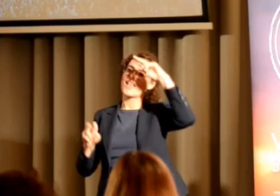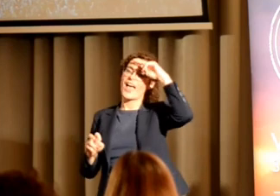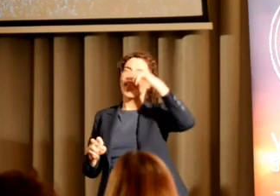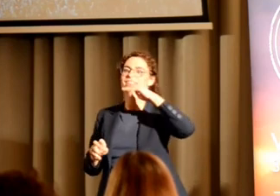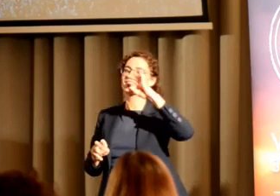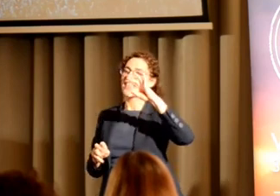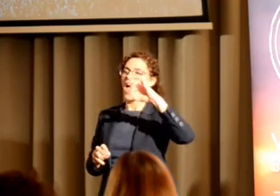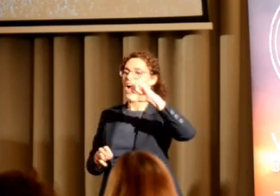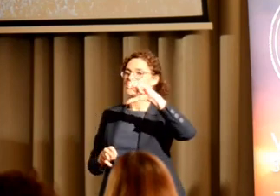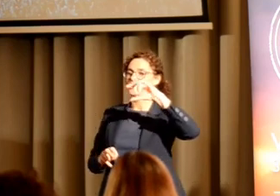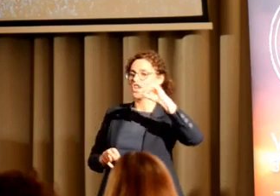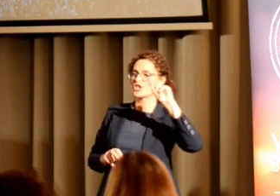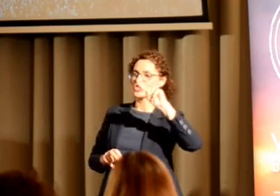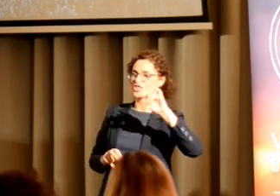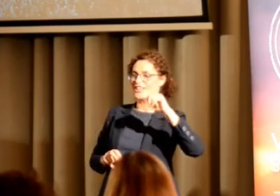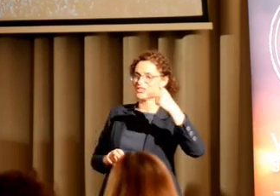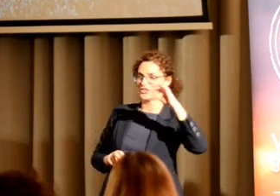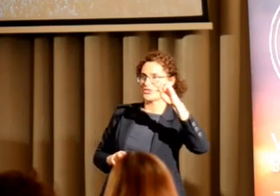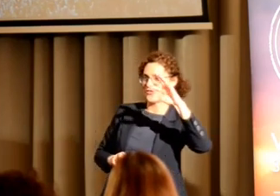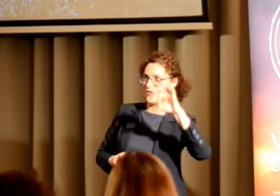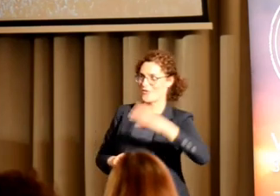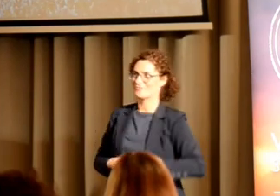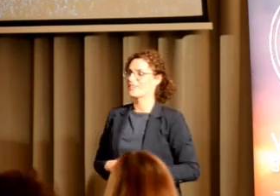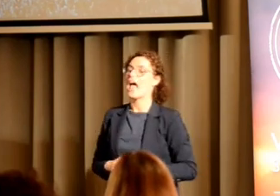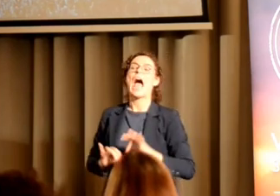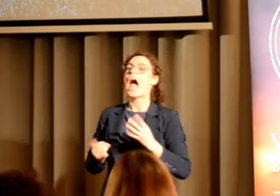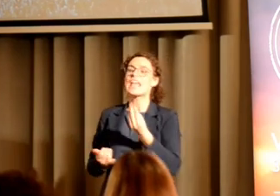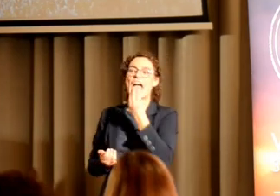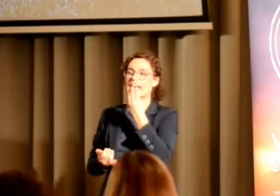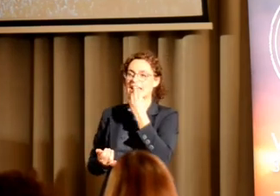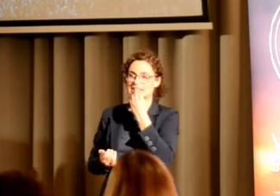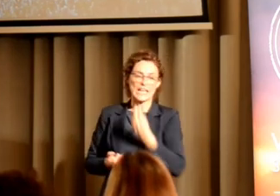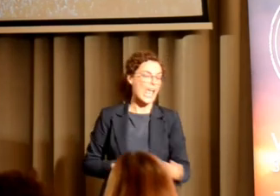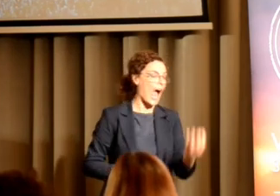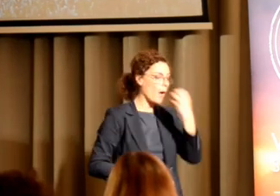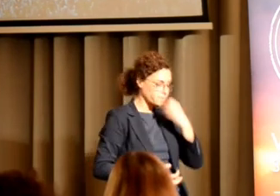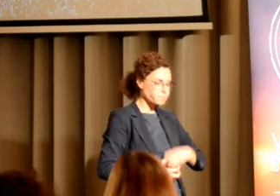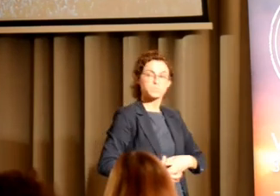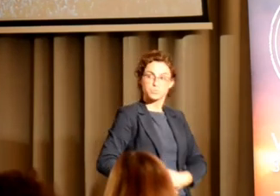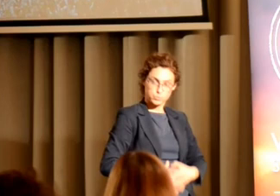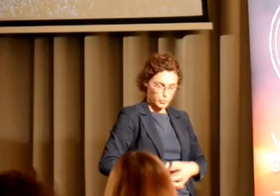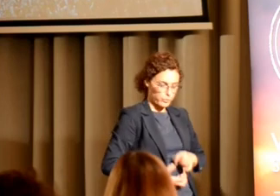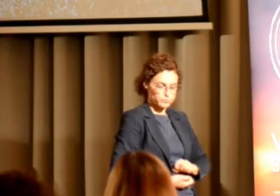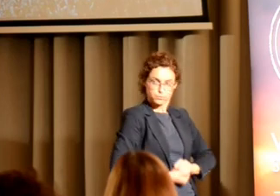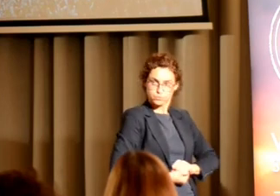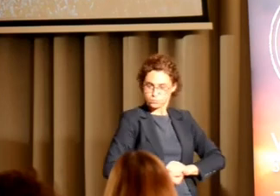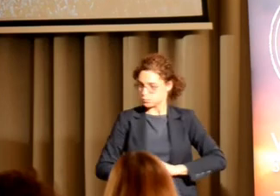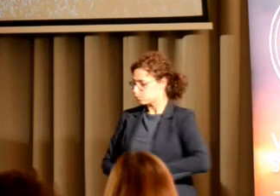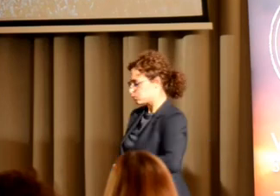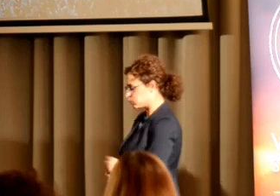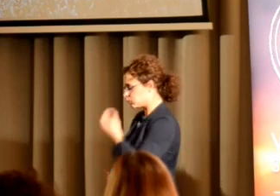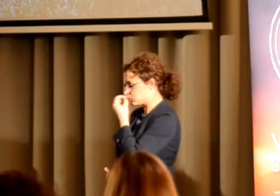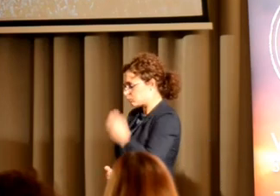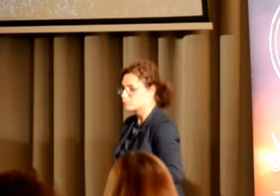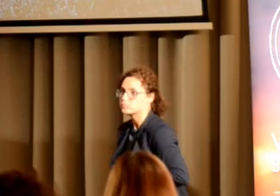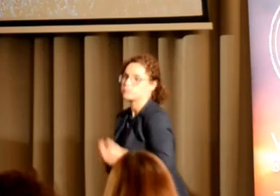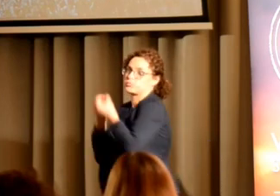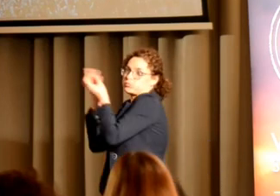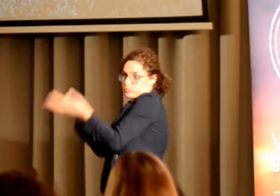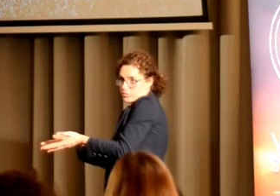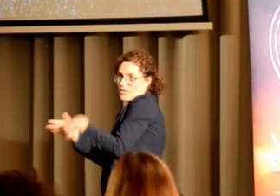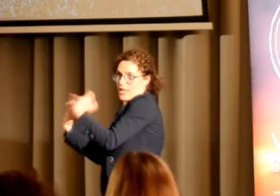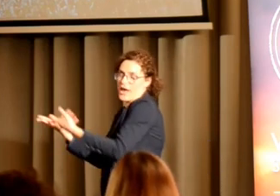stanie wpłynąć na niego. A przynosi jedzenie w brzuchu, bo to najlepsza torba, prawda, na zakupy. Po co nosić tam jakiś kawał kości, czy